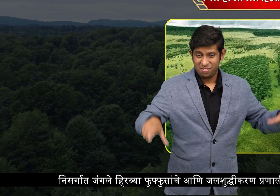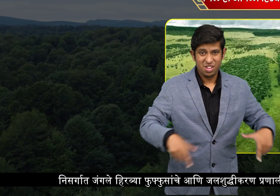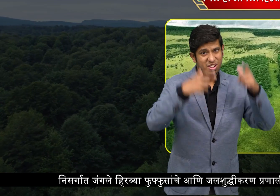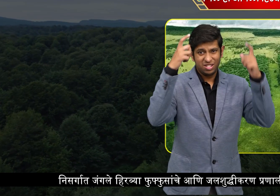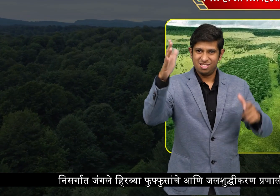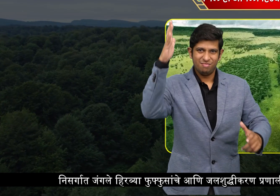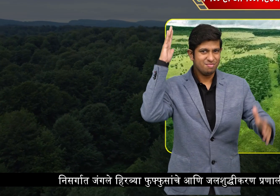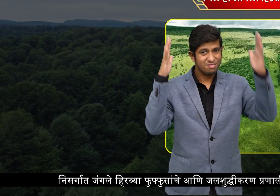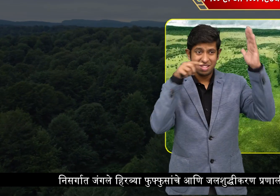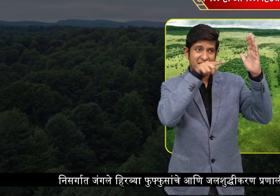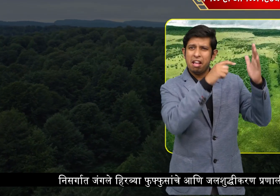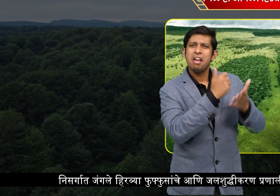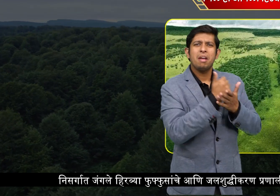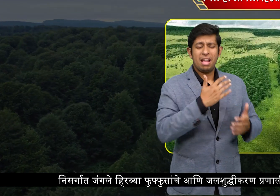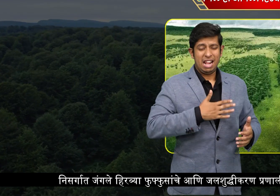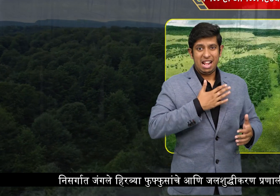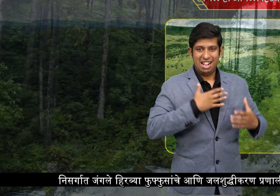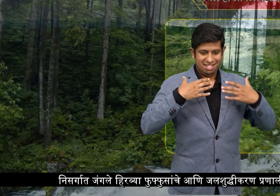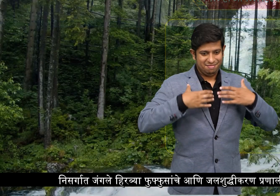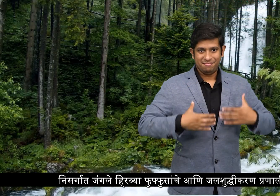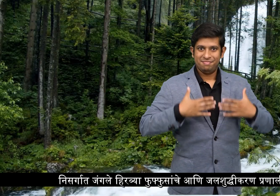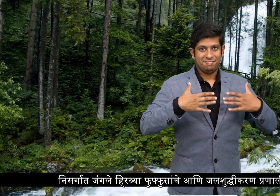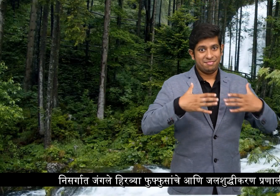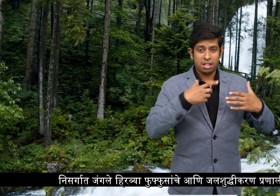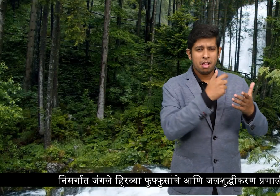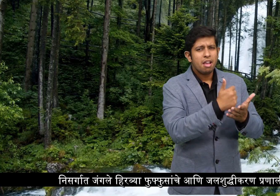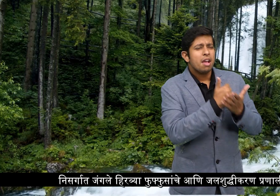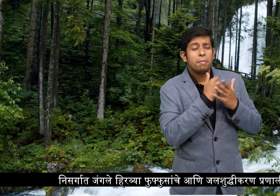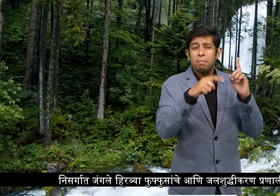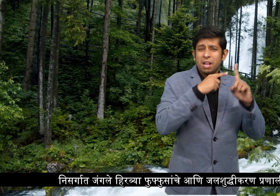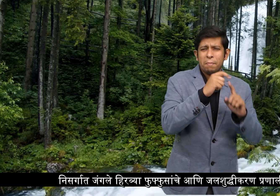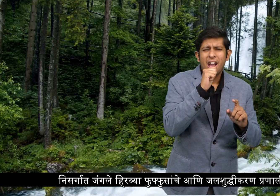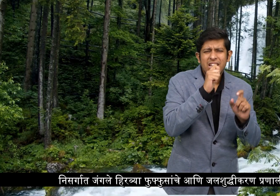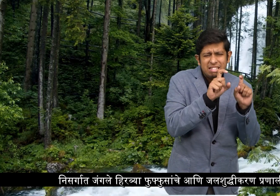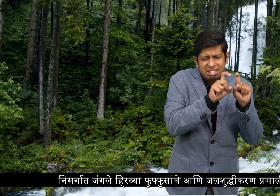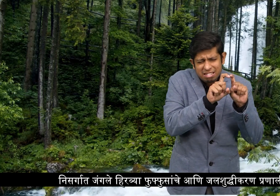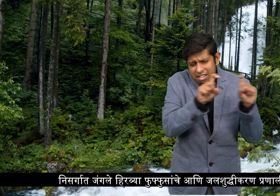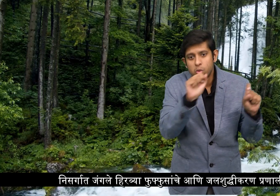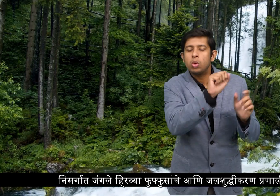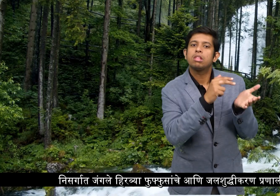निसर्गात जंगले हिरव्या फुफ्फुसांचे आणि जलशुद्धीकरण प्रणालींचे काम